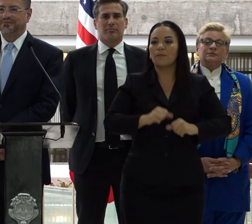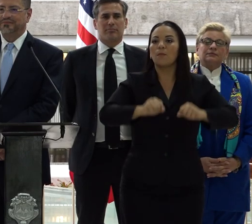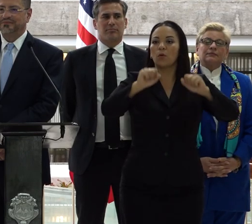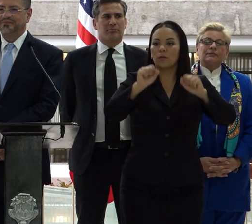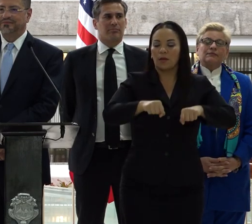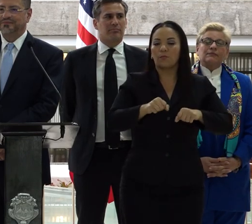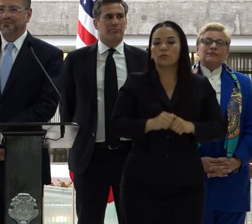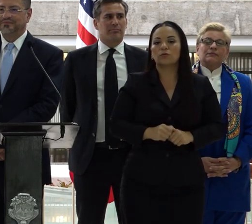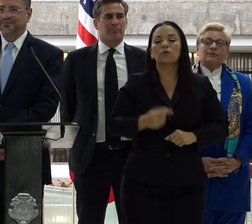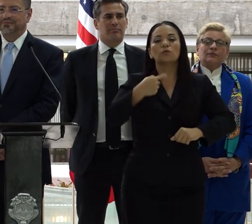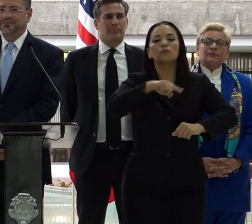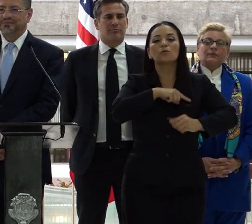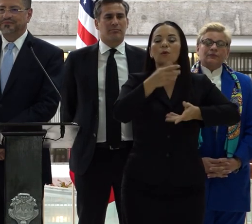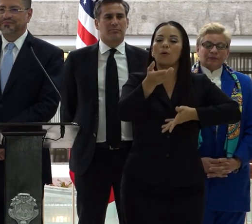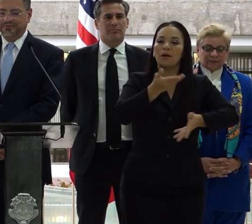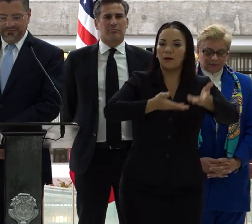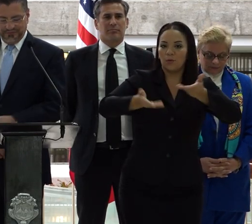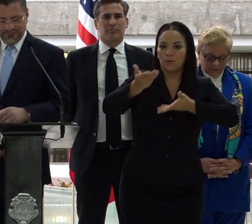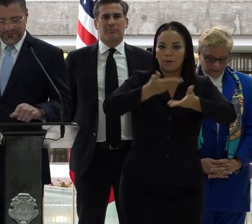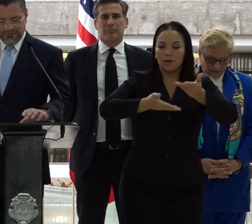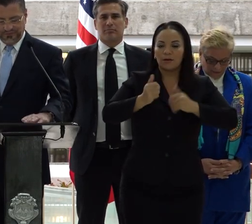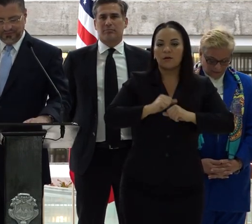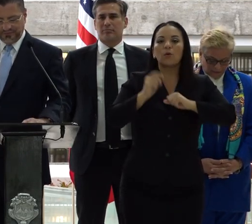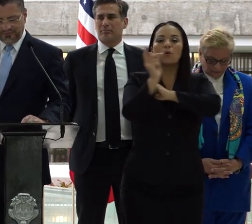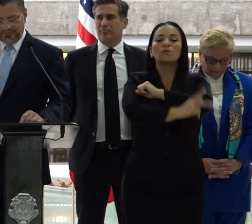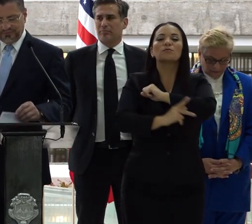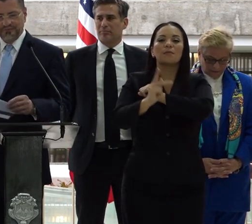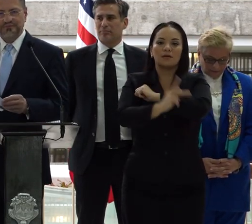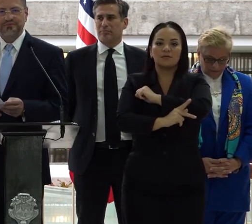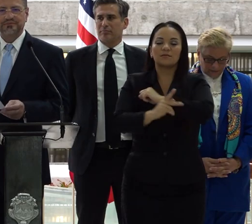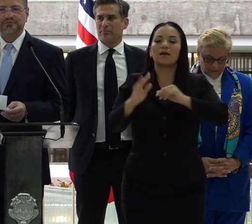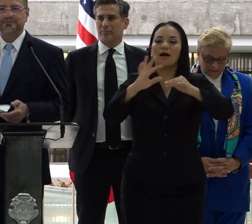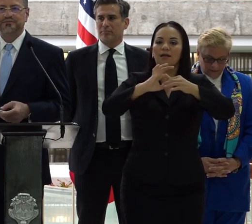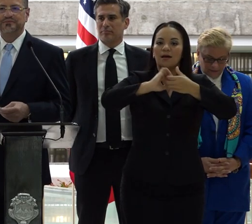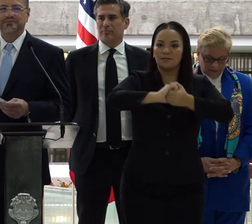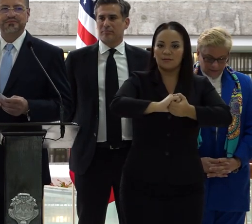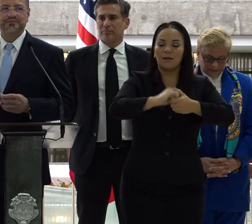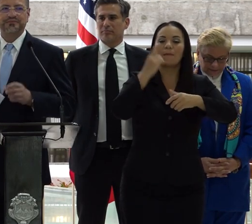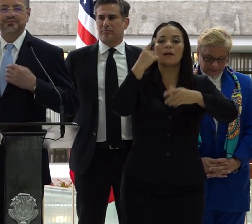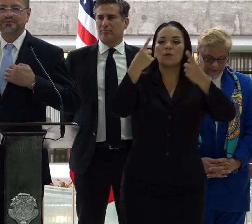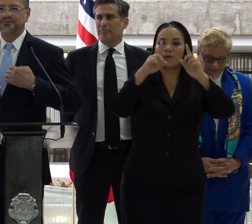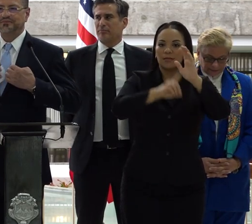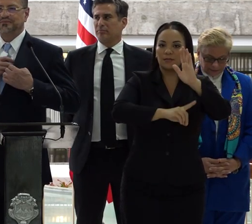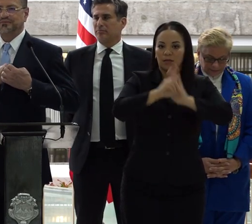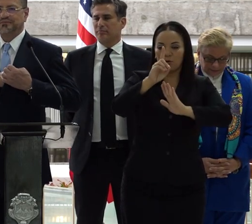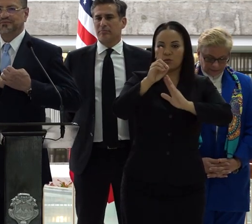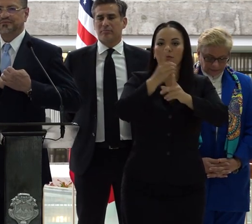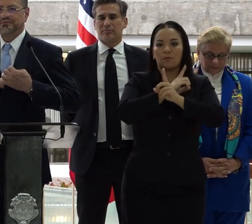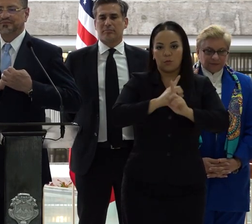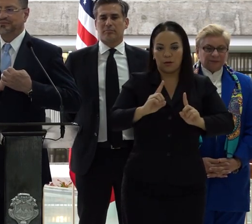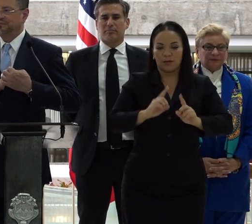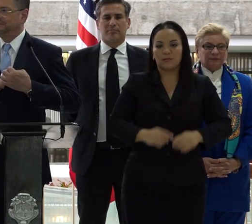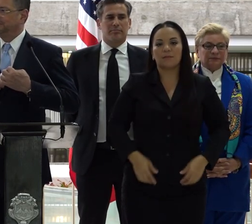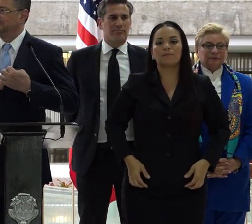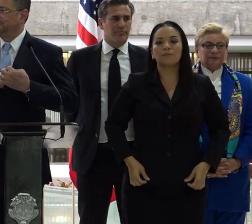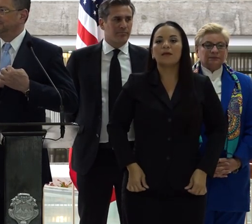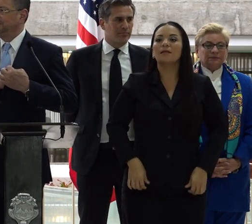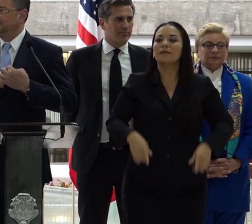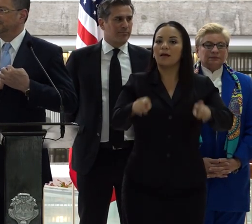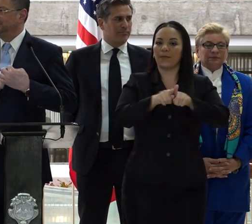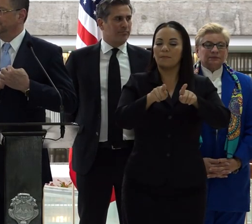podemos nosotros colaborar con los países de la Alianza para el Desarrollo de la Democracia, que también